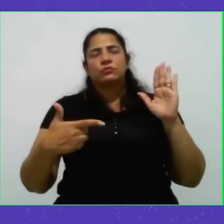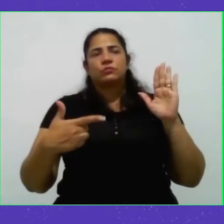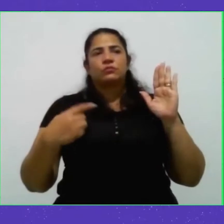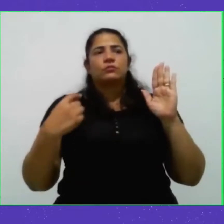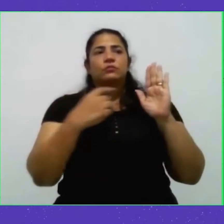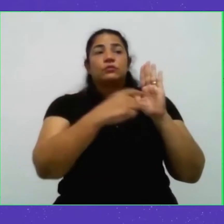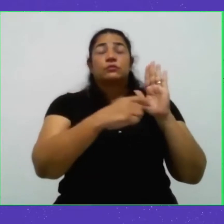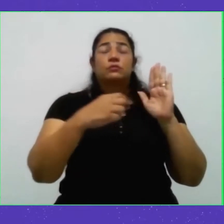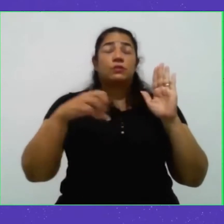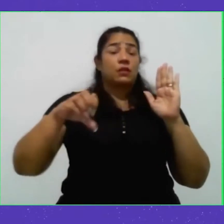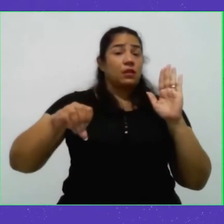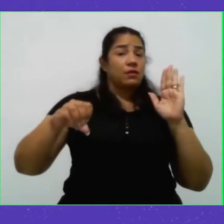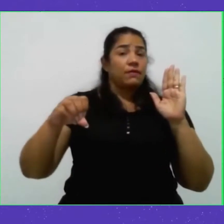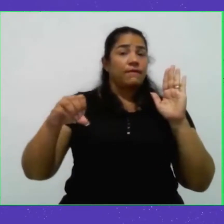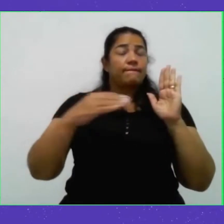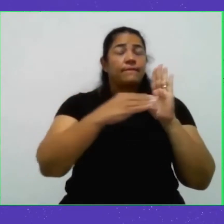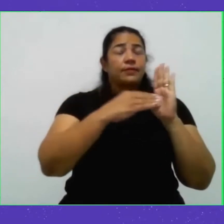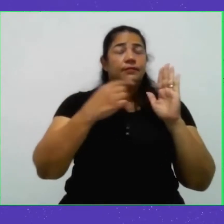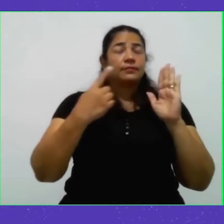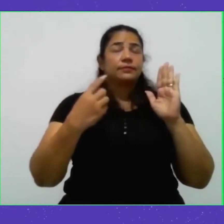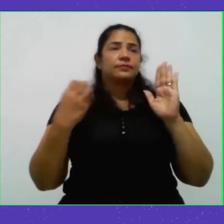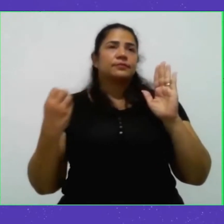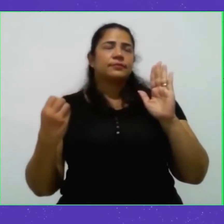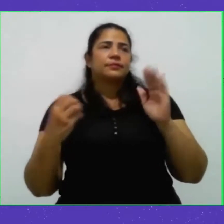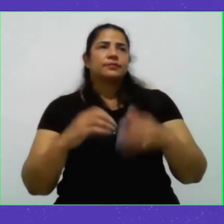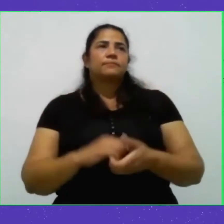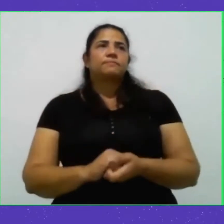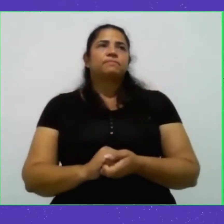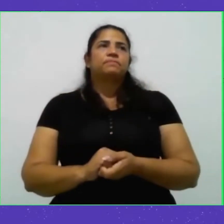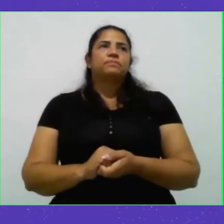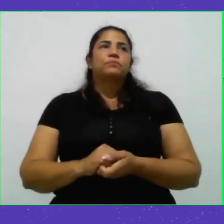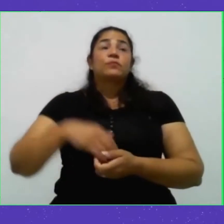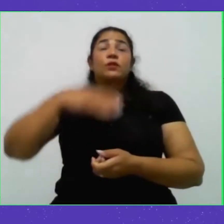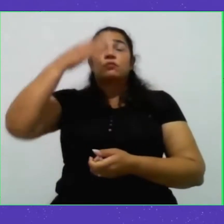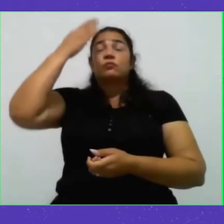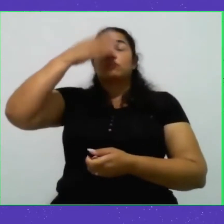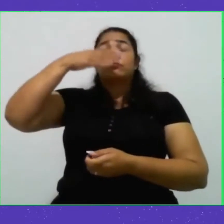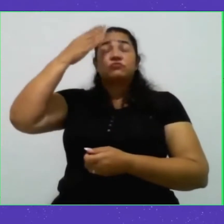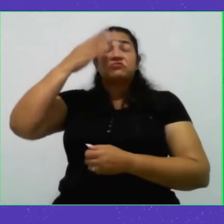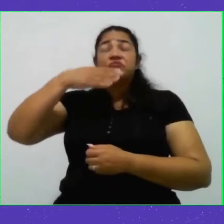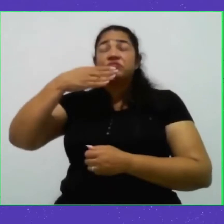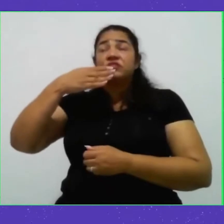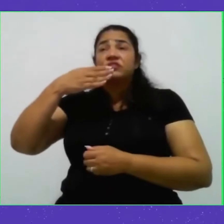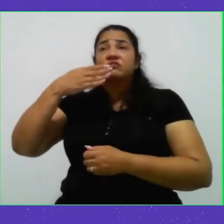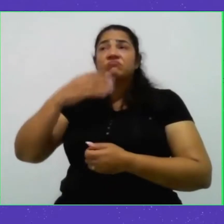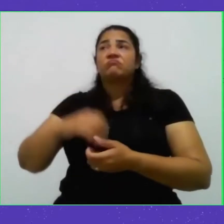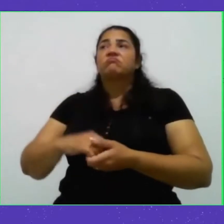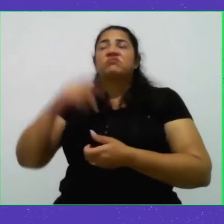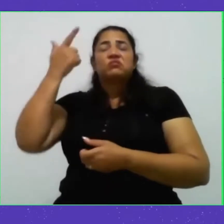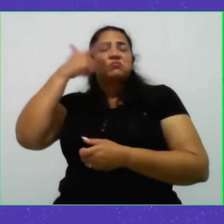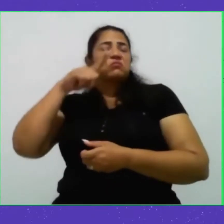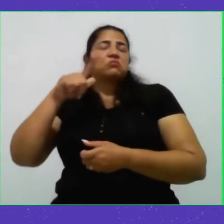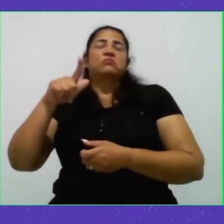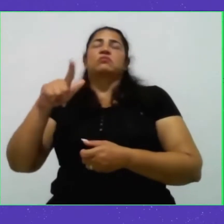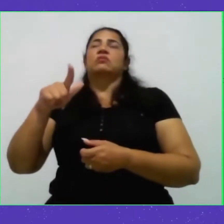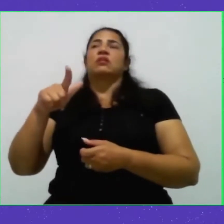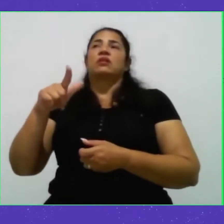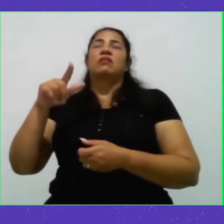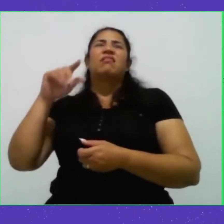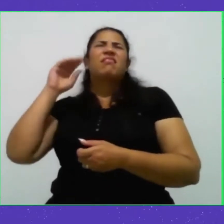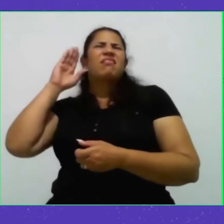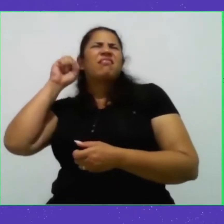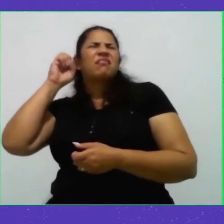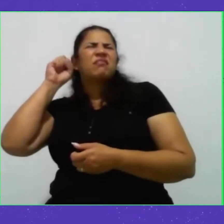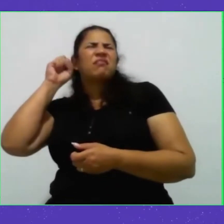viram, nem ouvidos ouviram, nem jamais penetrou em coração humano o que Deus tem